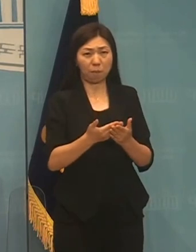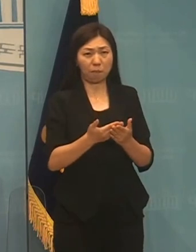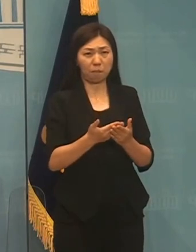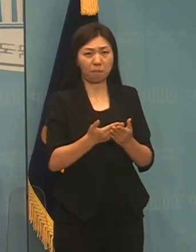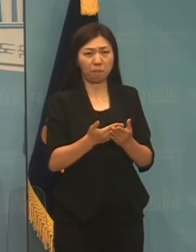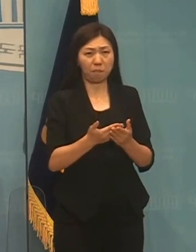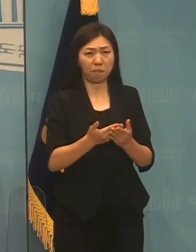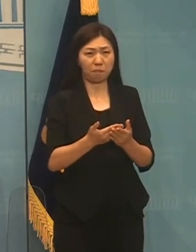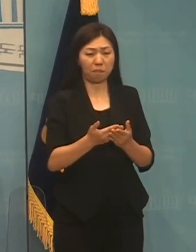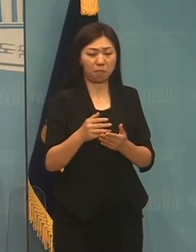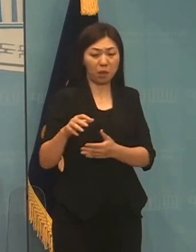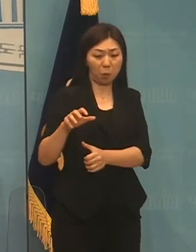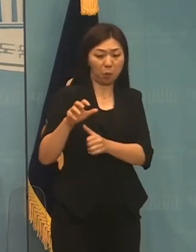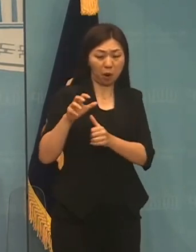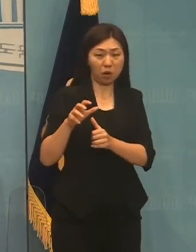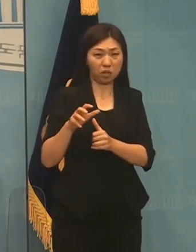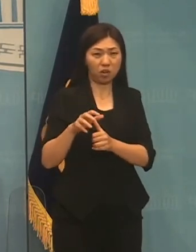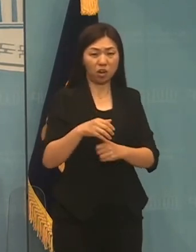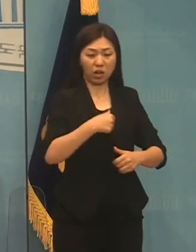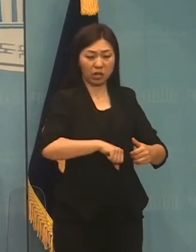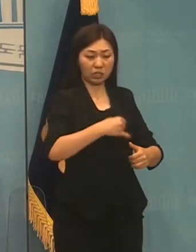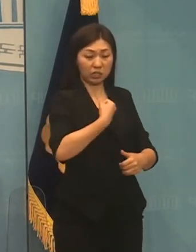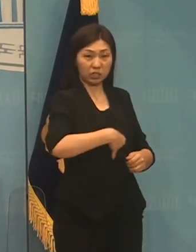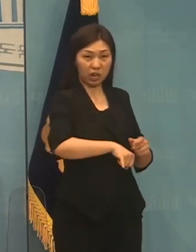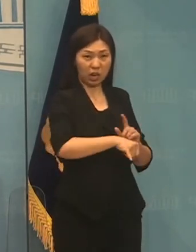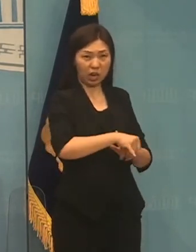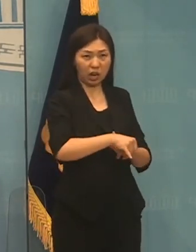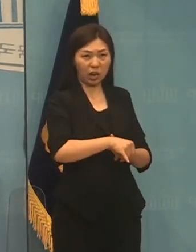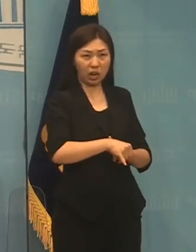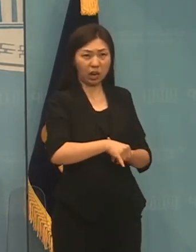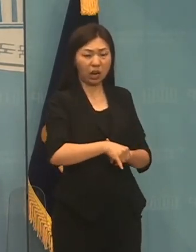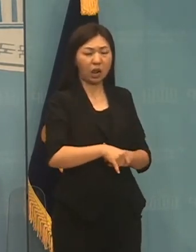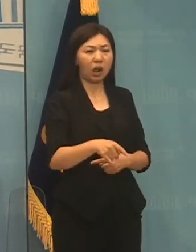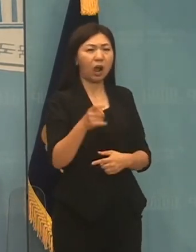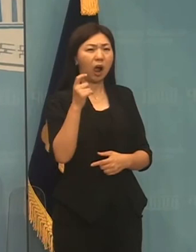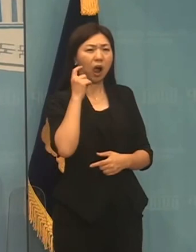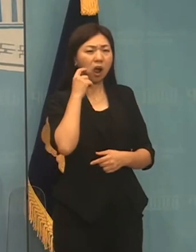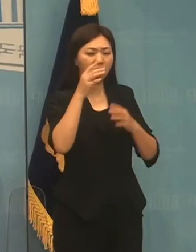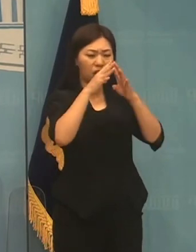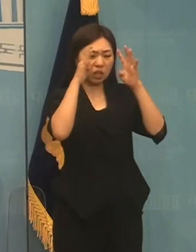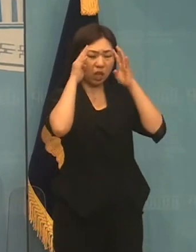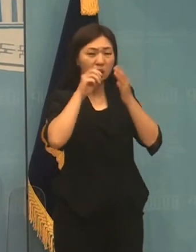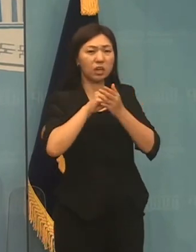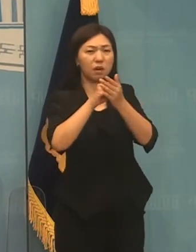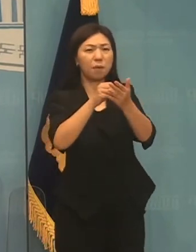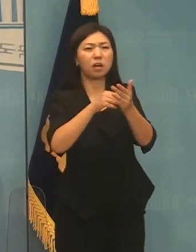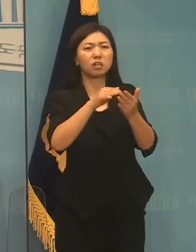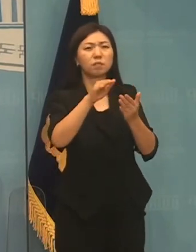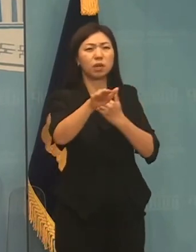자녀를 부정입학시킨 자가 청와대 민정수석 비서관과 경위를 관장하는